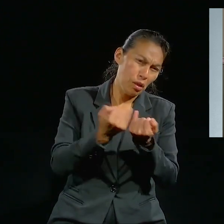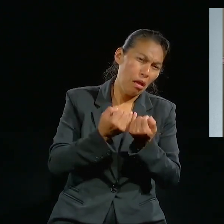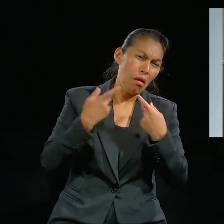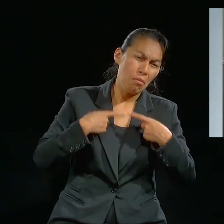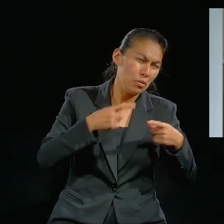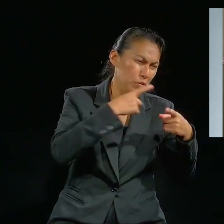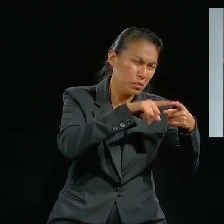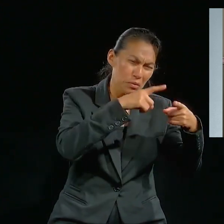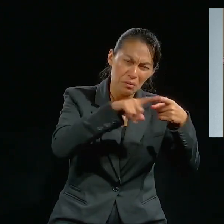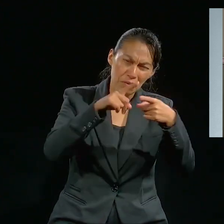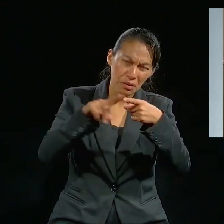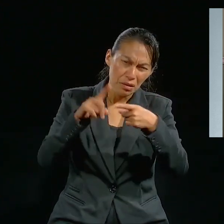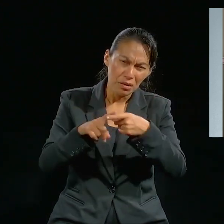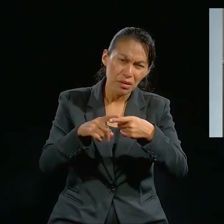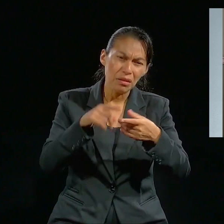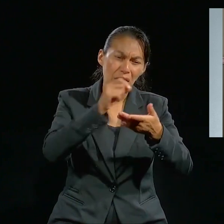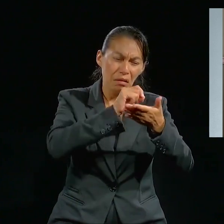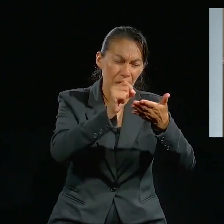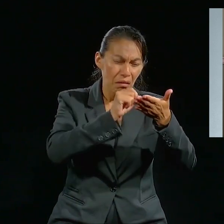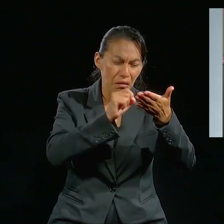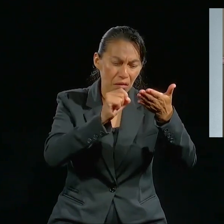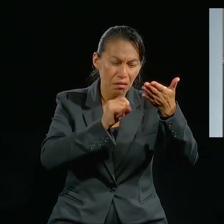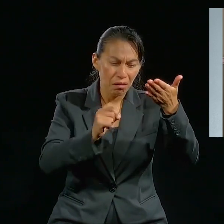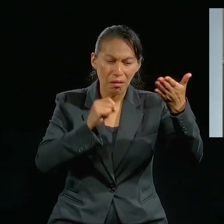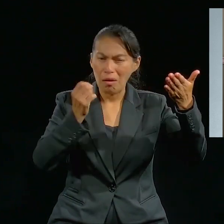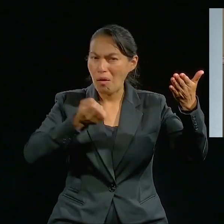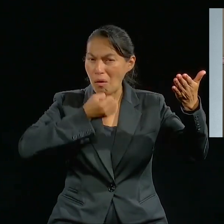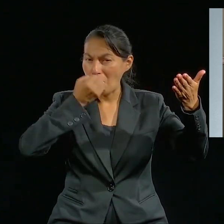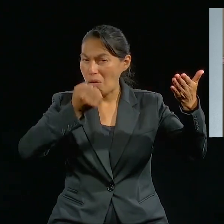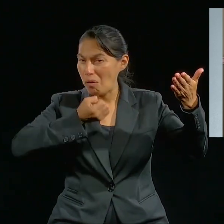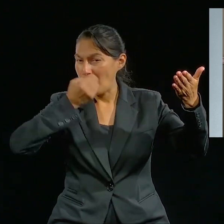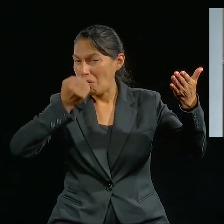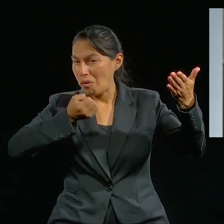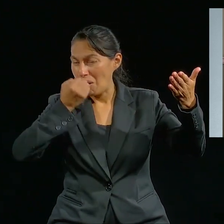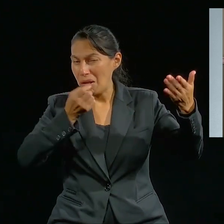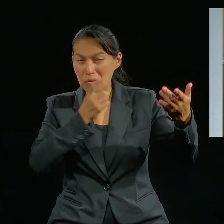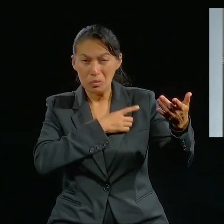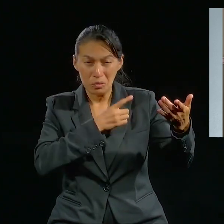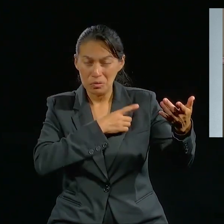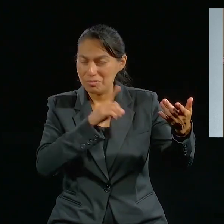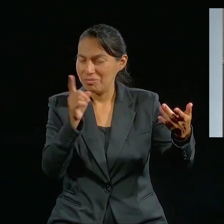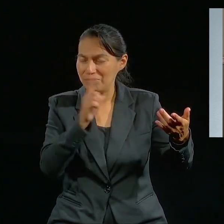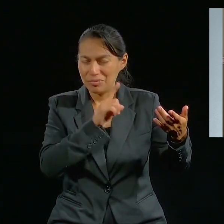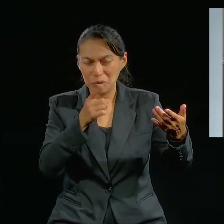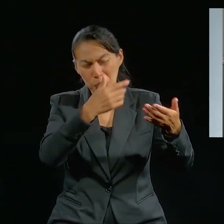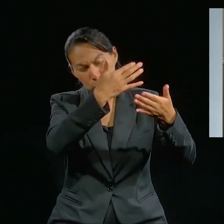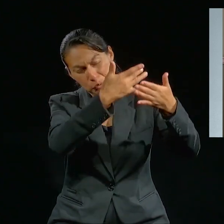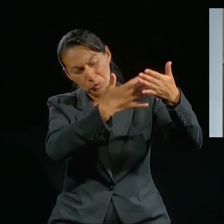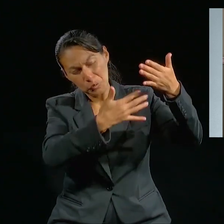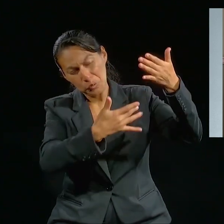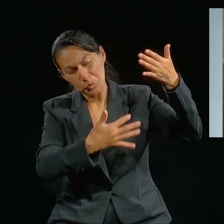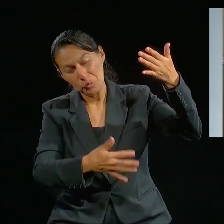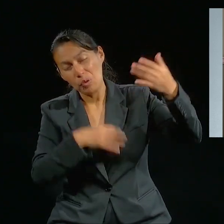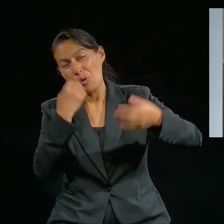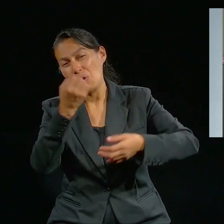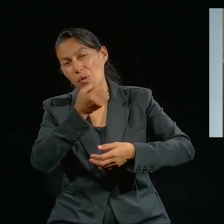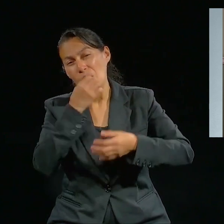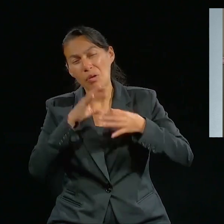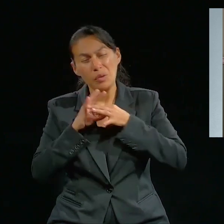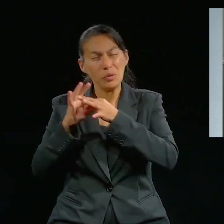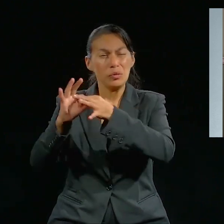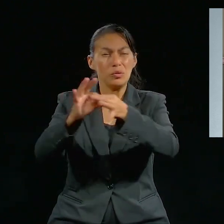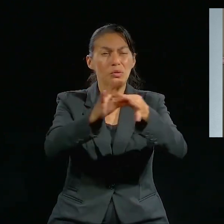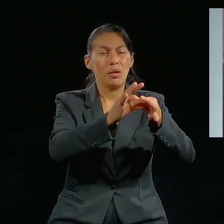gente que se une a orar los unos por los otros y no nos sentimos solos en ningún momento, somos una gran